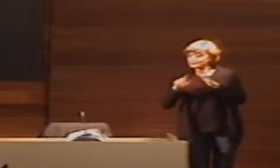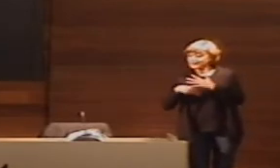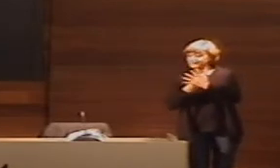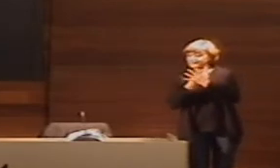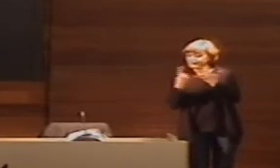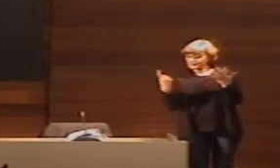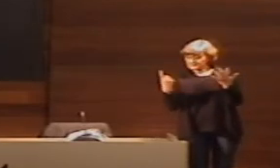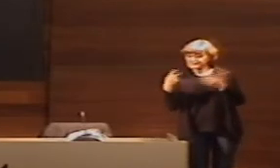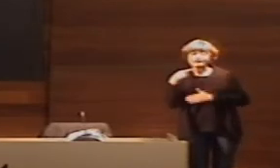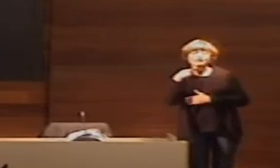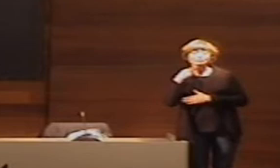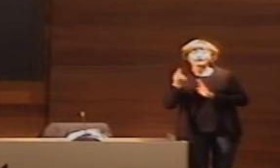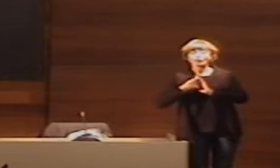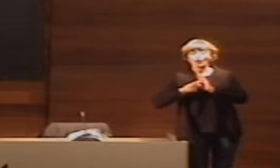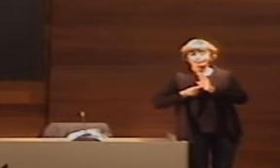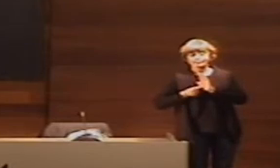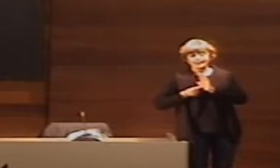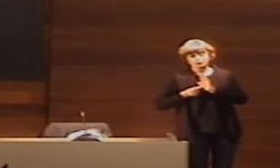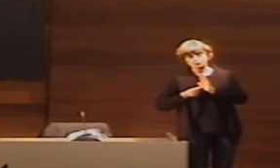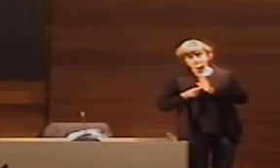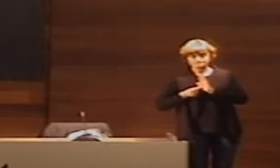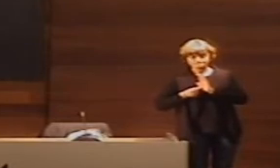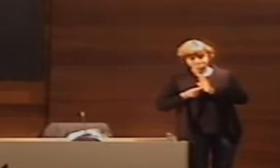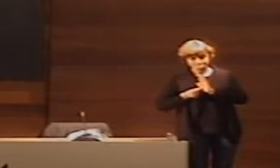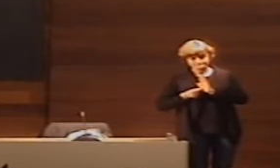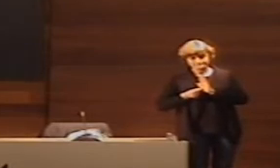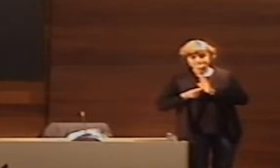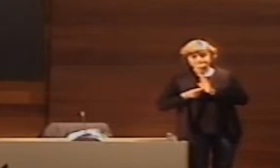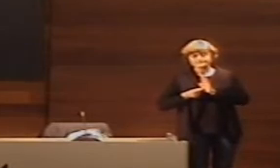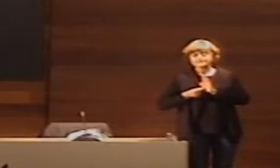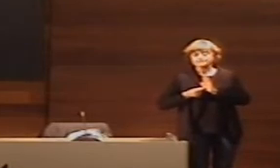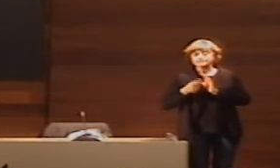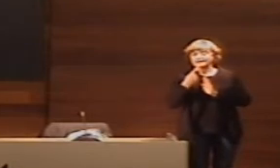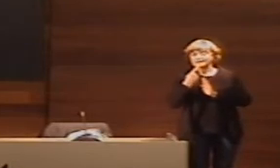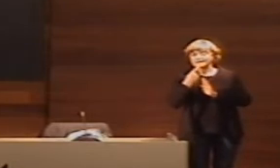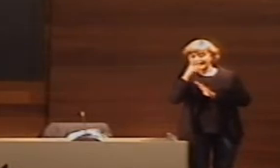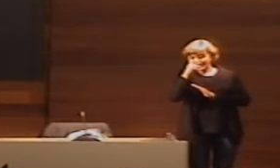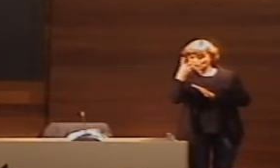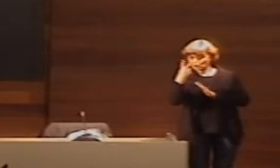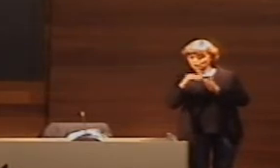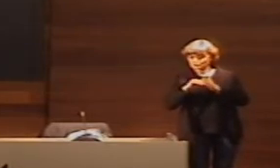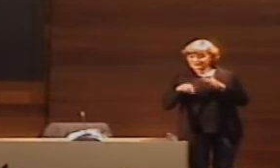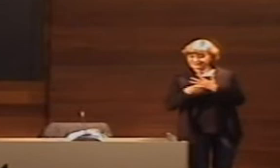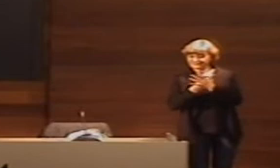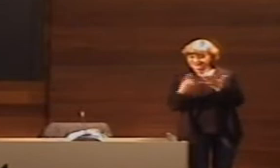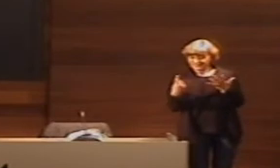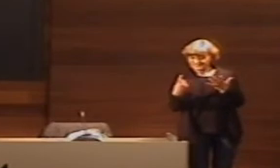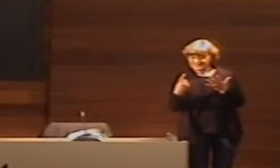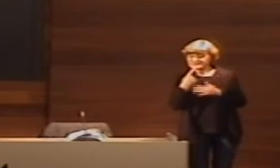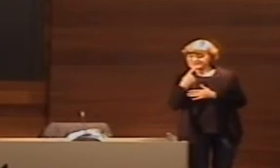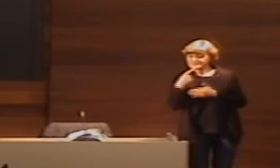según los datos oficiales de la Diputación, en este sentido le hago un favor al anterior interviniente, se dice que el nivel de recogida selectiva ha